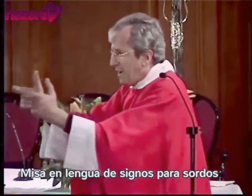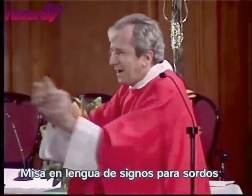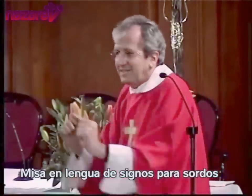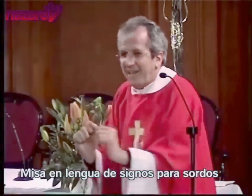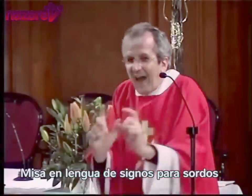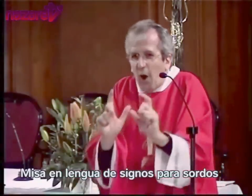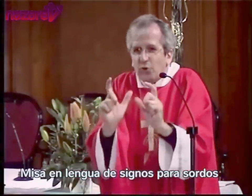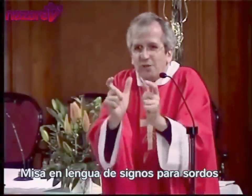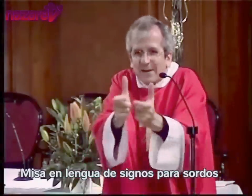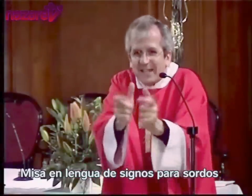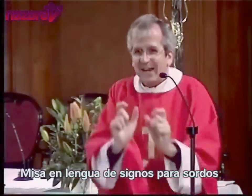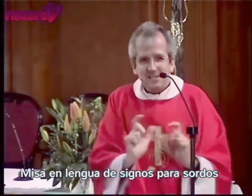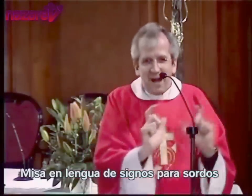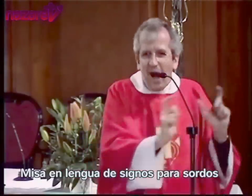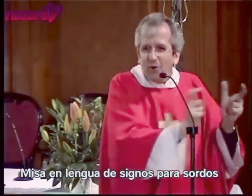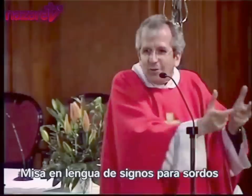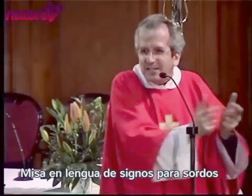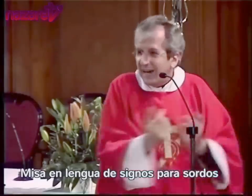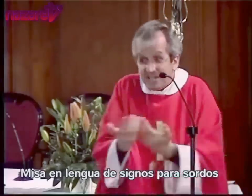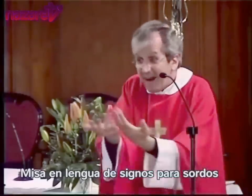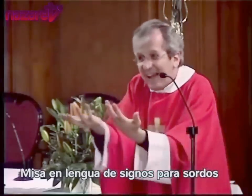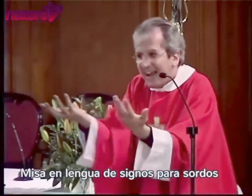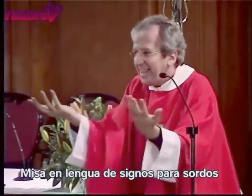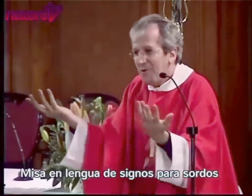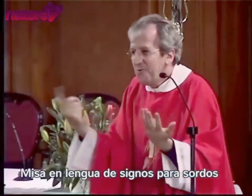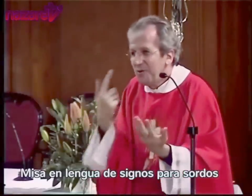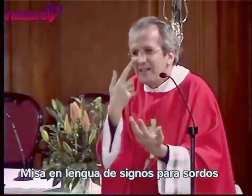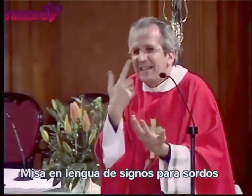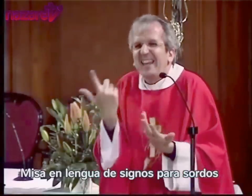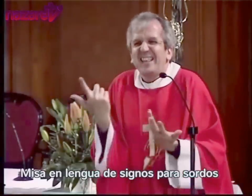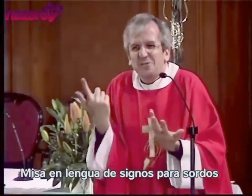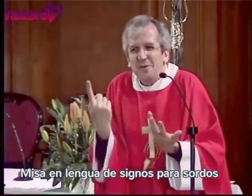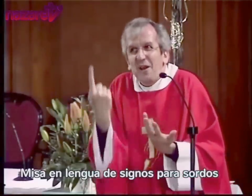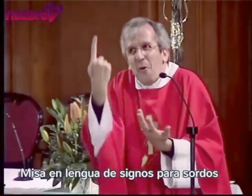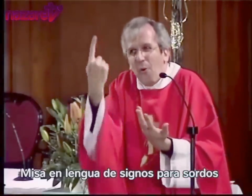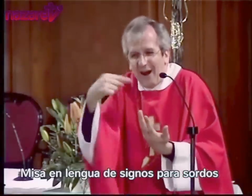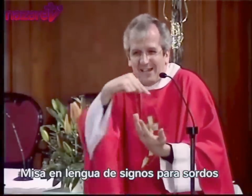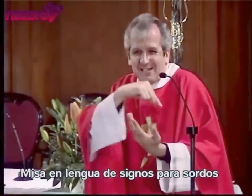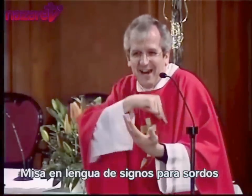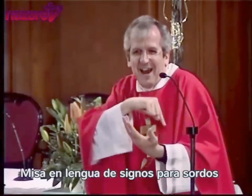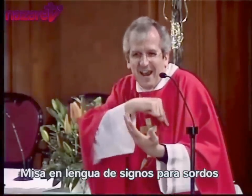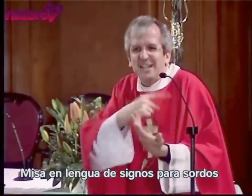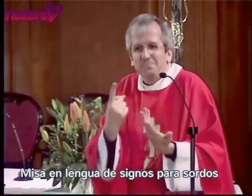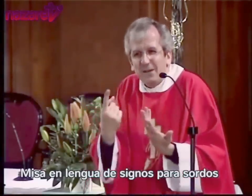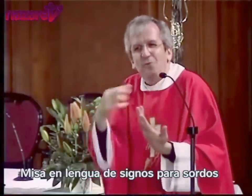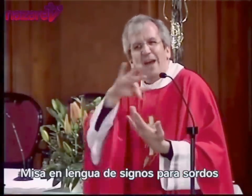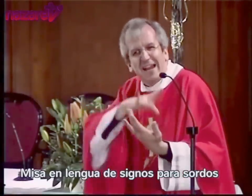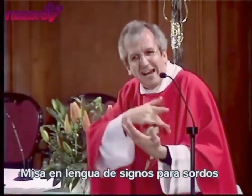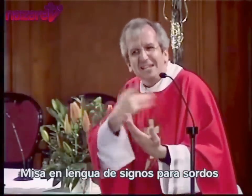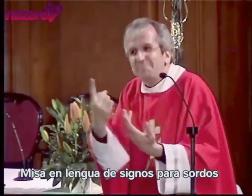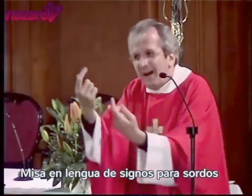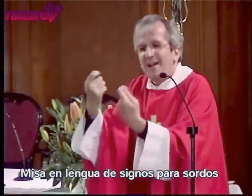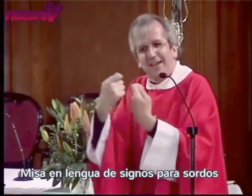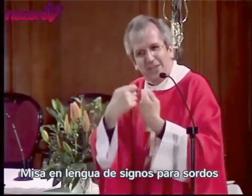alguno le va este, a otros le va este carisma, a otro le va este carisma. Cada uno tiene que descubrir cuál es el espíritu,